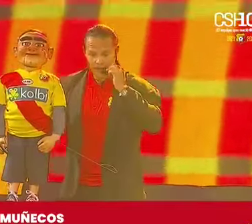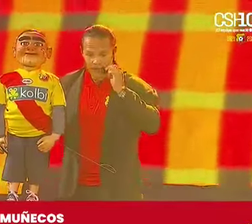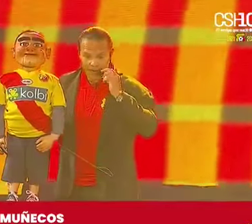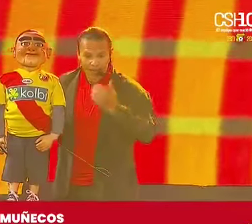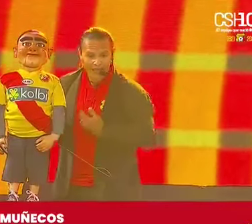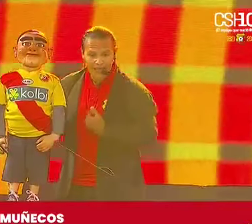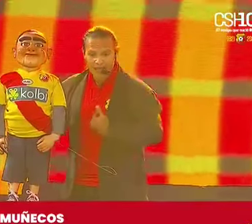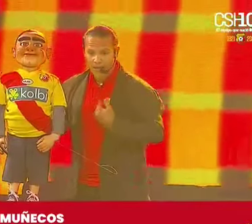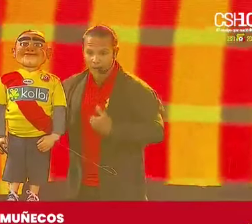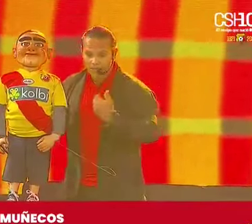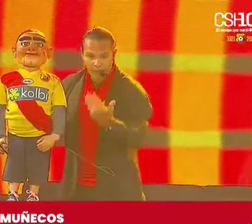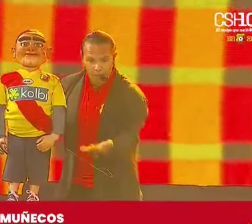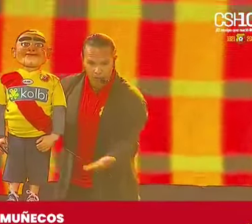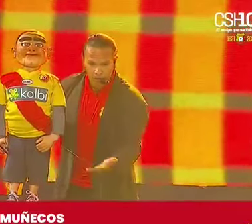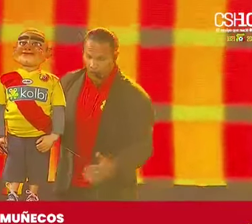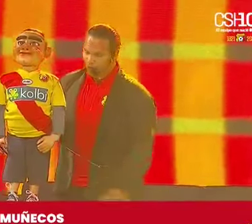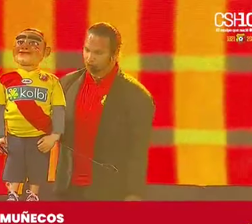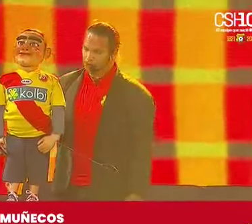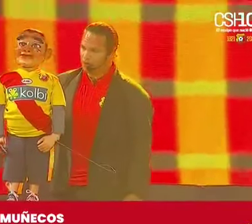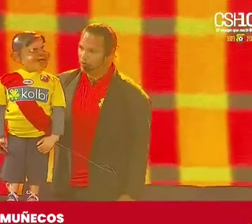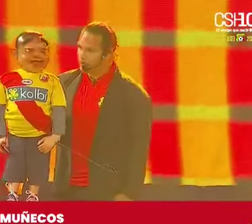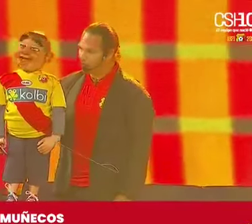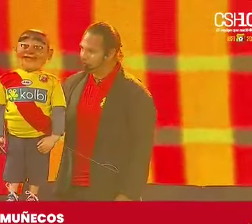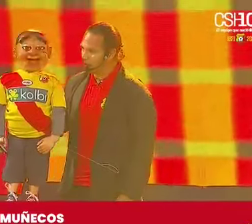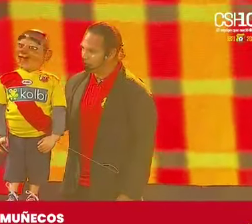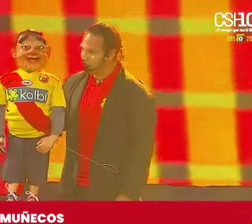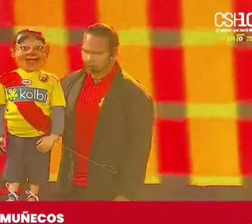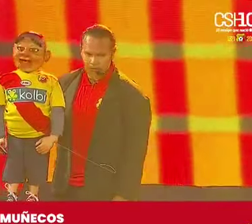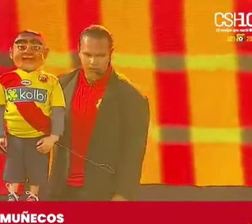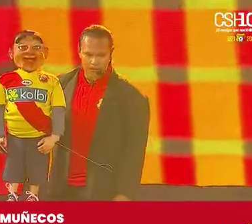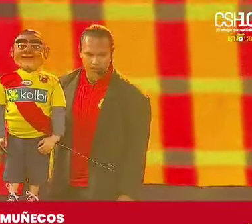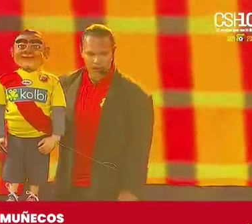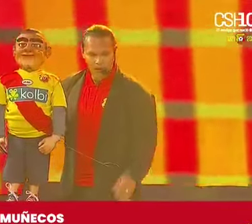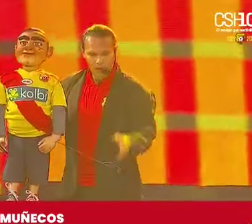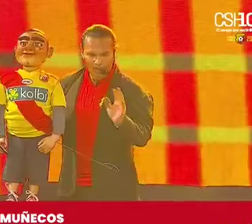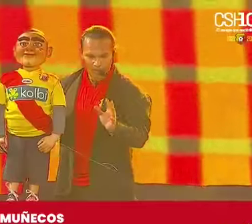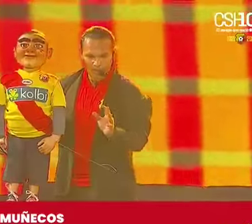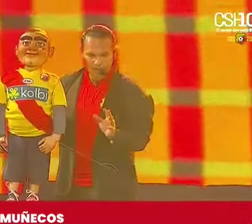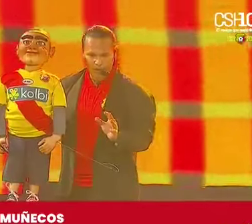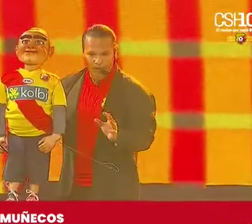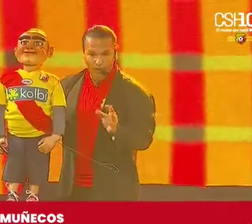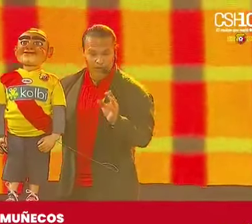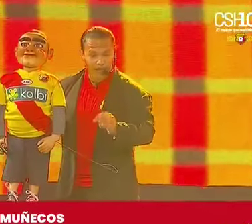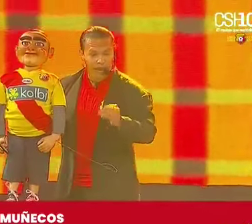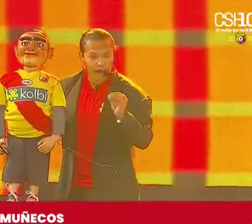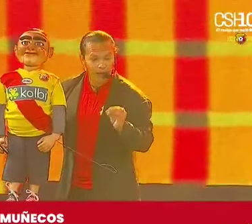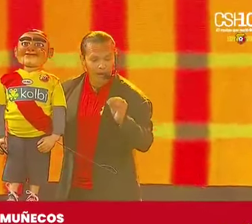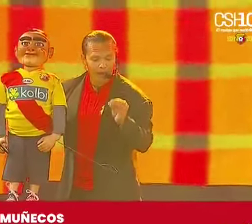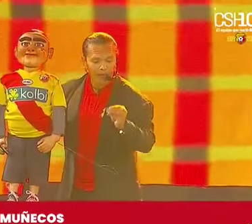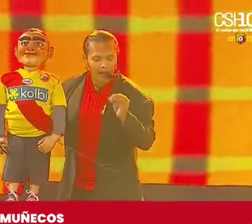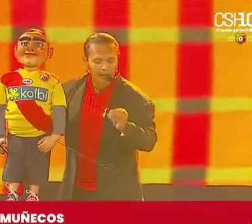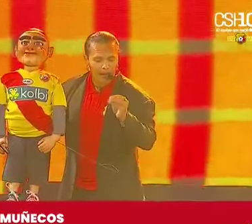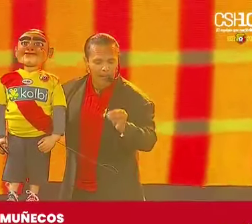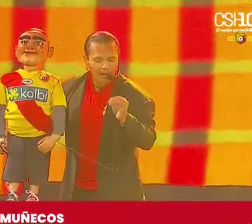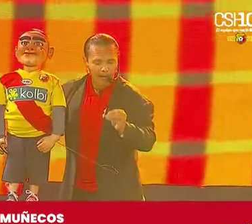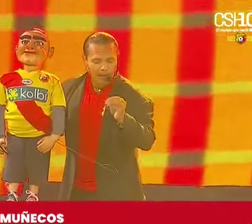Ventriloquía, el arte de hablar sin mover los labios. ¿Y cómo se hace para hacer ventriloquía? Para hacer ventriloquía, usted